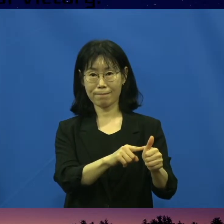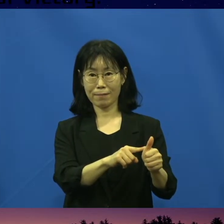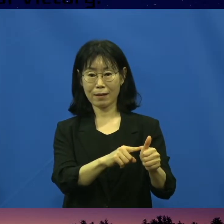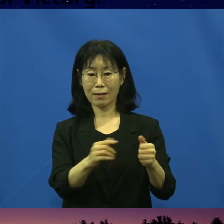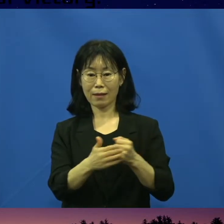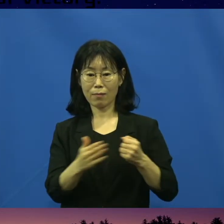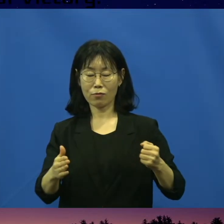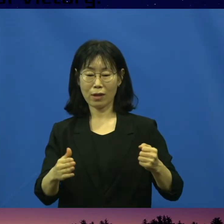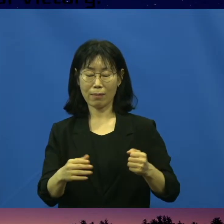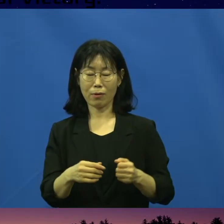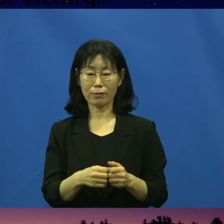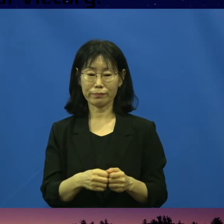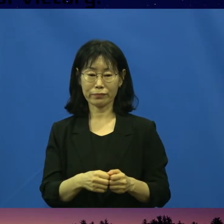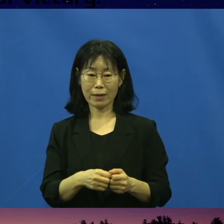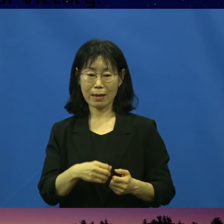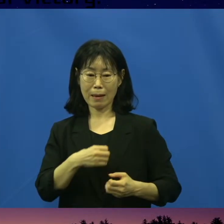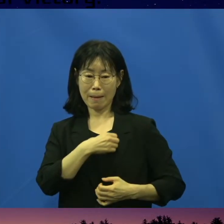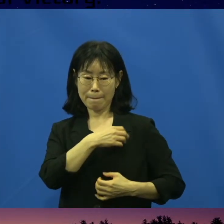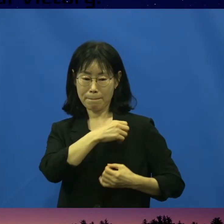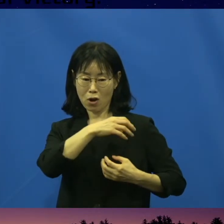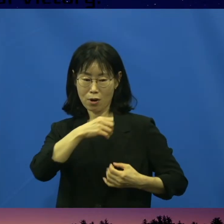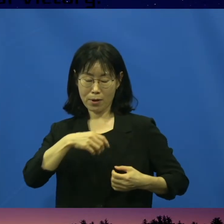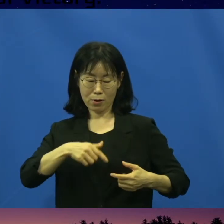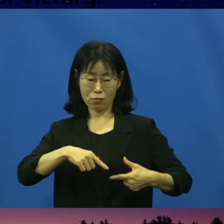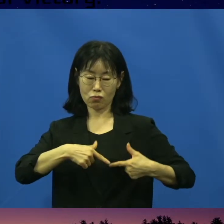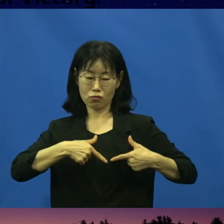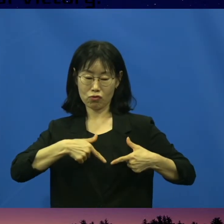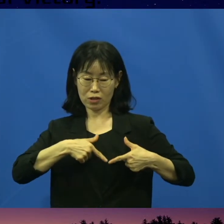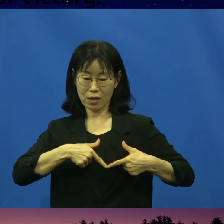화려한 군장들이 그냥 찬란하게 빛나고.